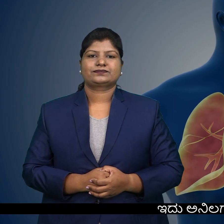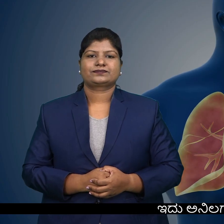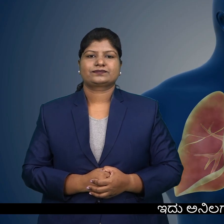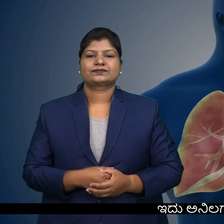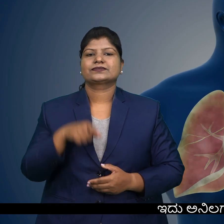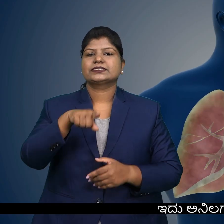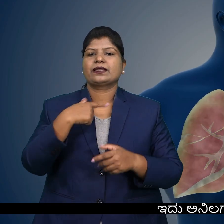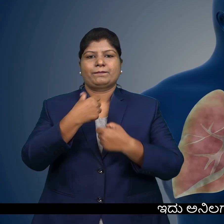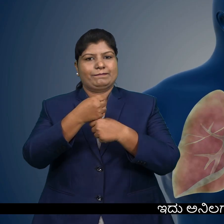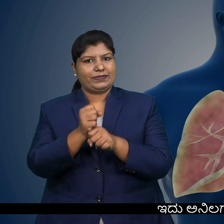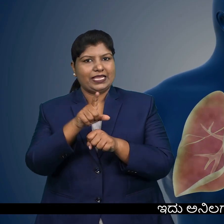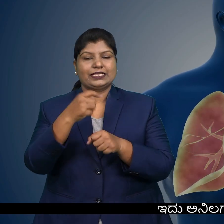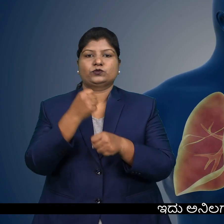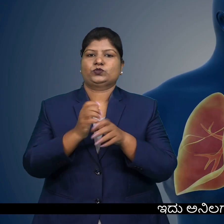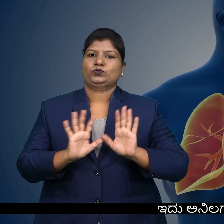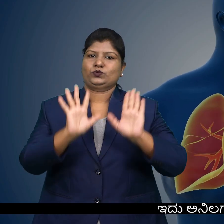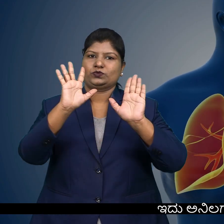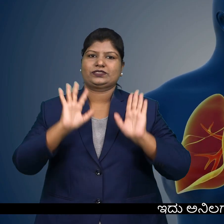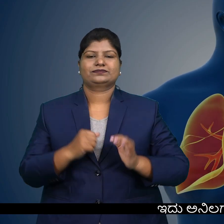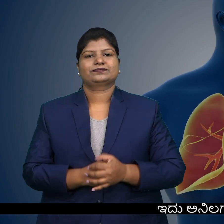ಇದು ಅನಿಲಗಳ ಮಿಶ್ರಣವಾಗಿದೆ.